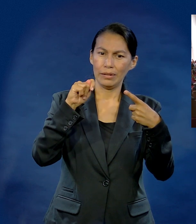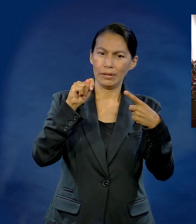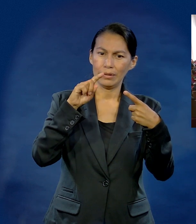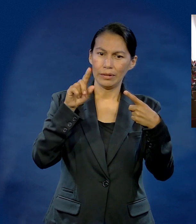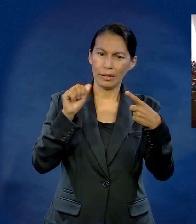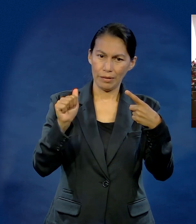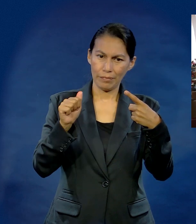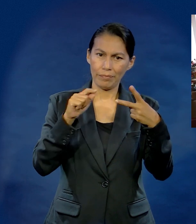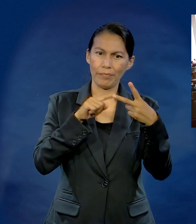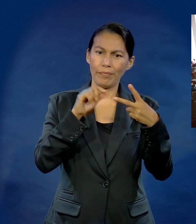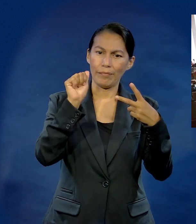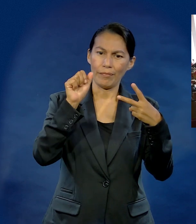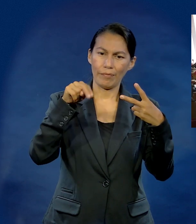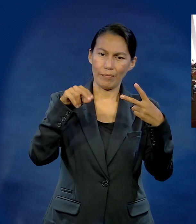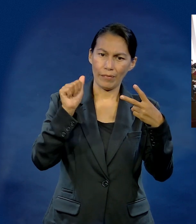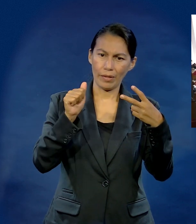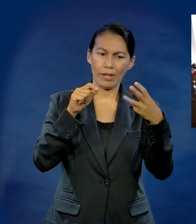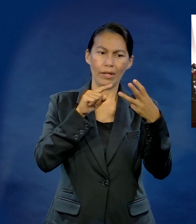cantaban en la universidad.